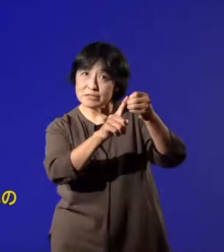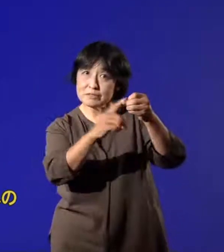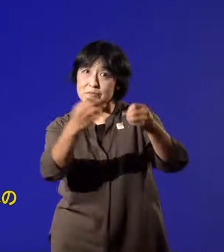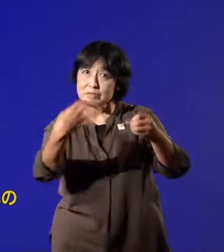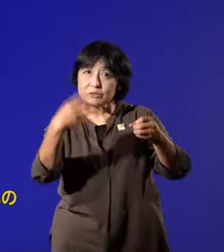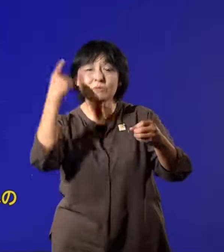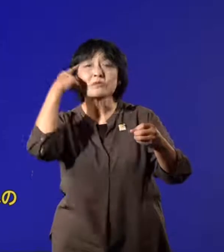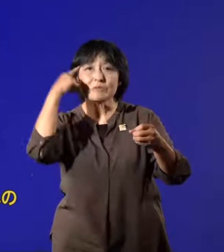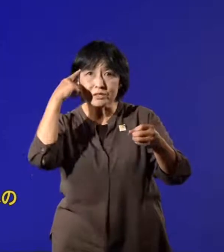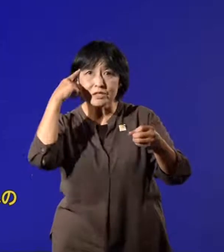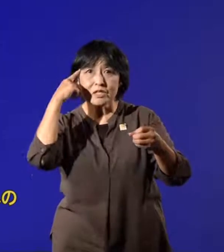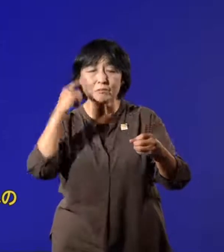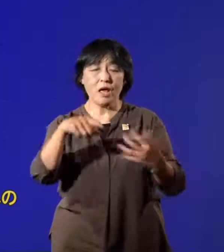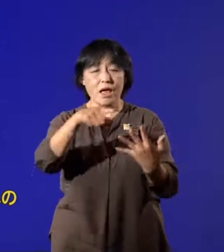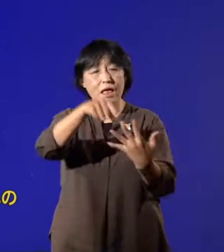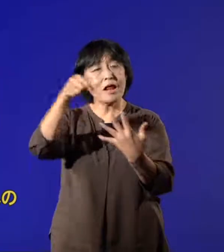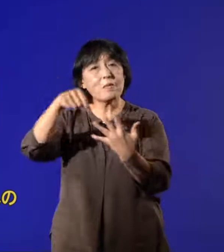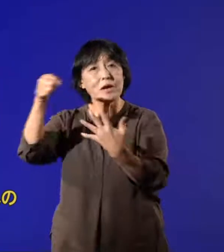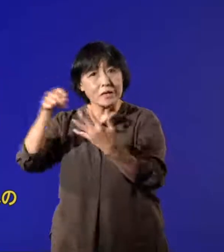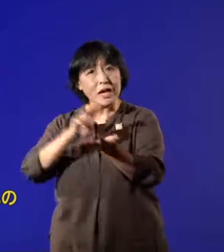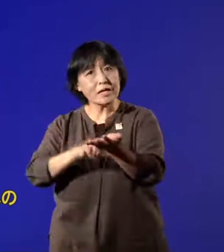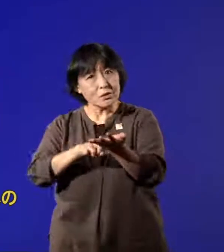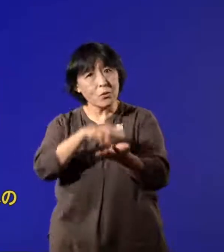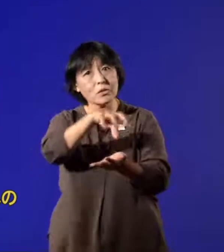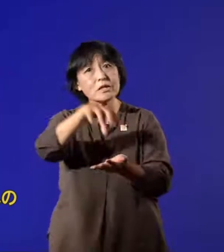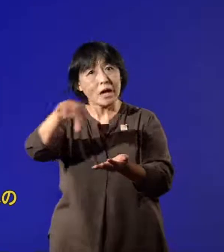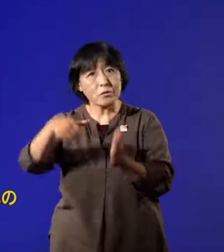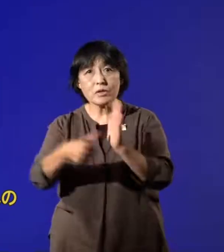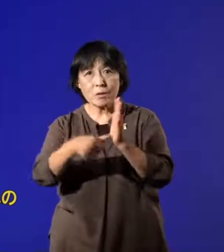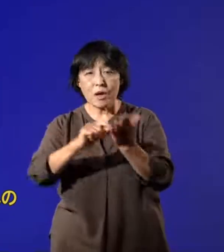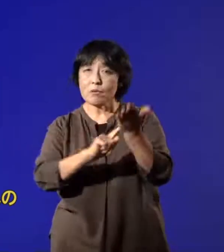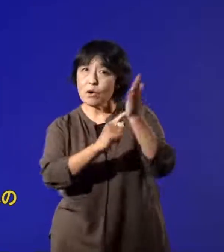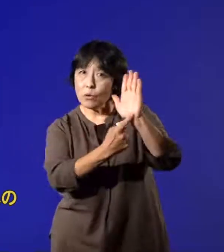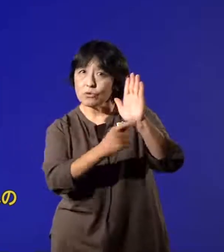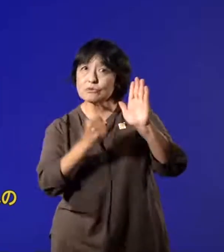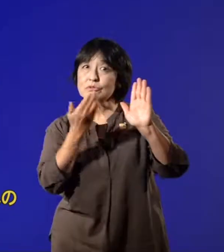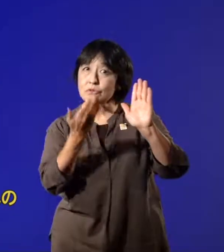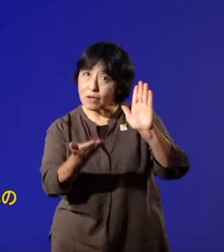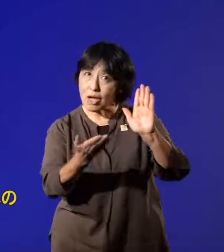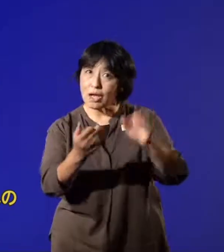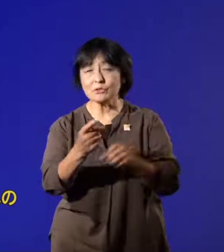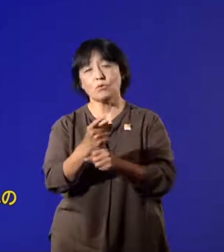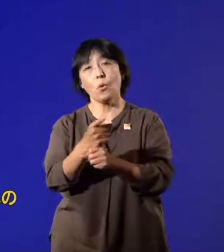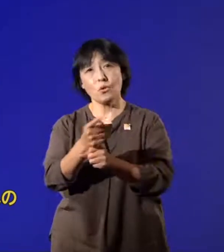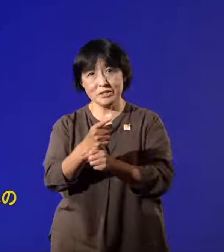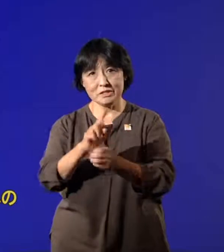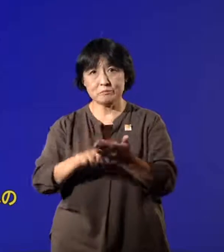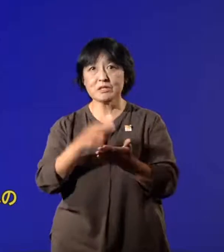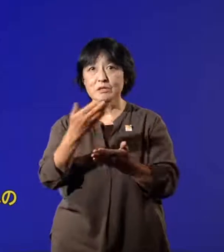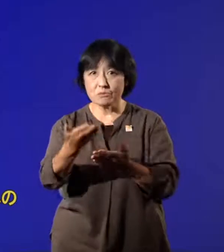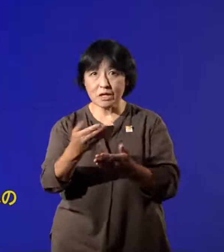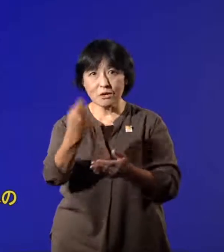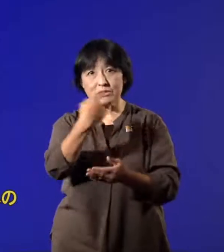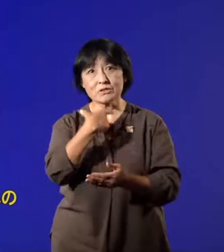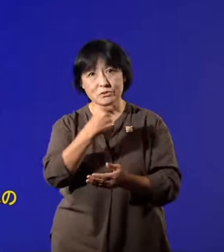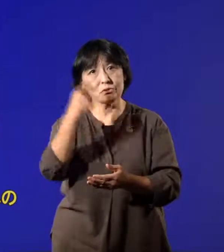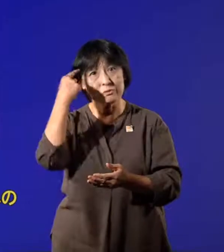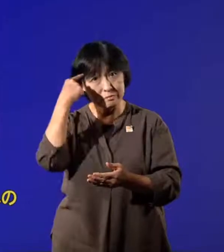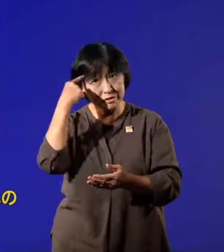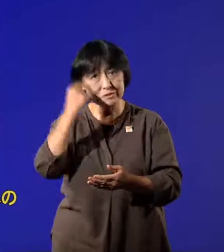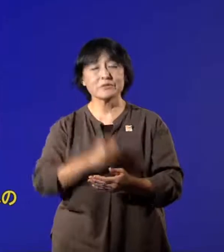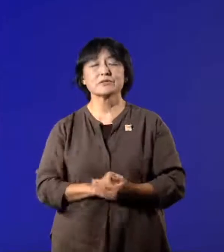関なんかは名前を公表するのかどうかっていうのは方針が決まっているかどうか伺うことできますでしょうか。 は